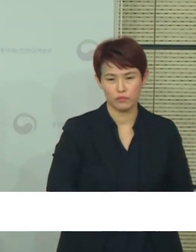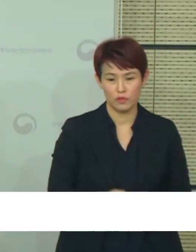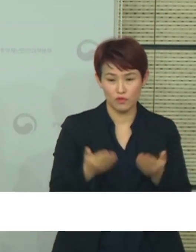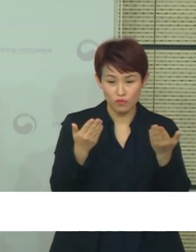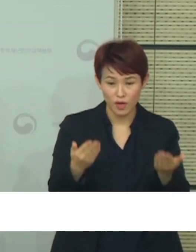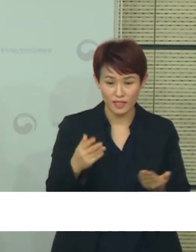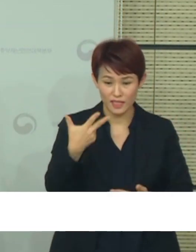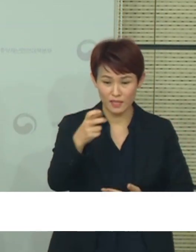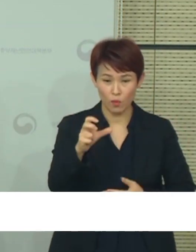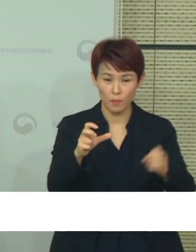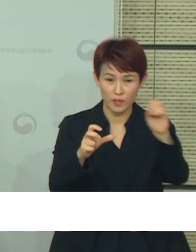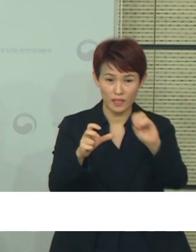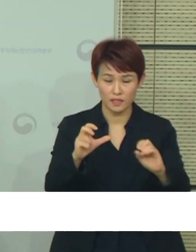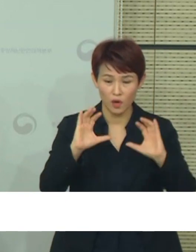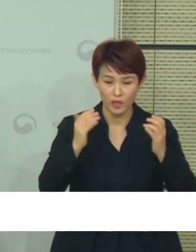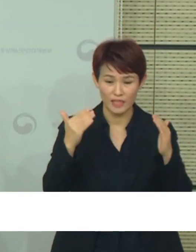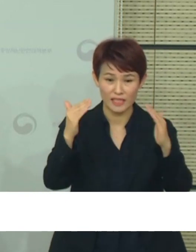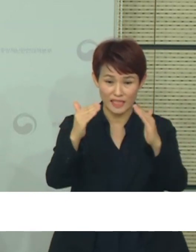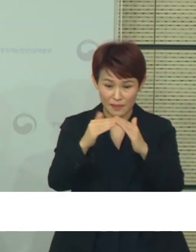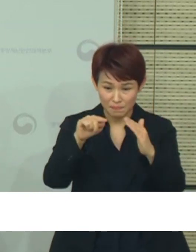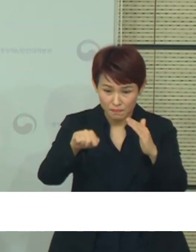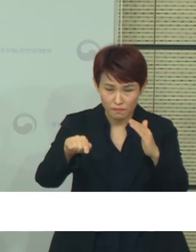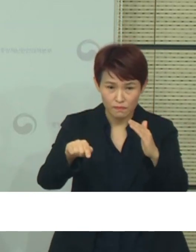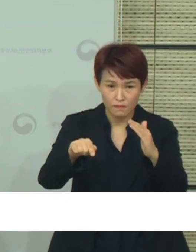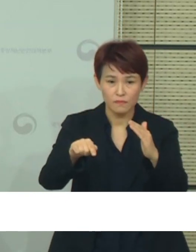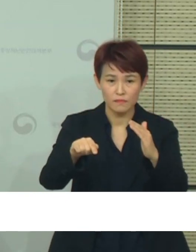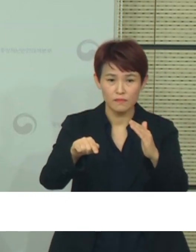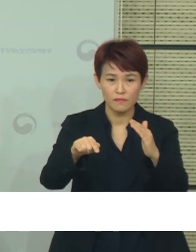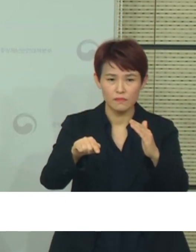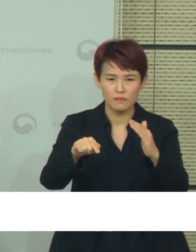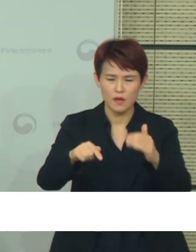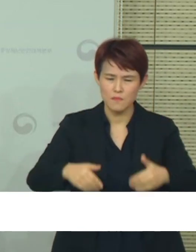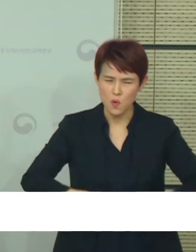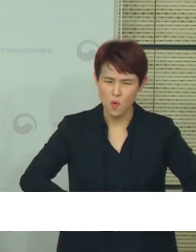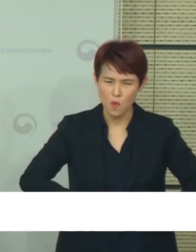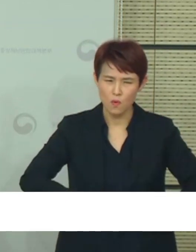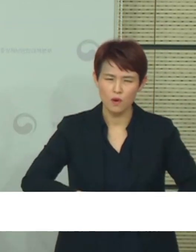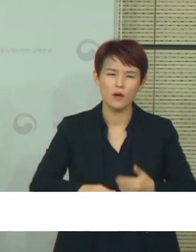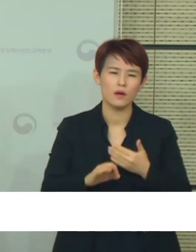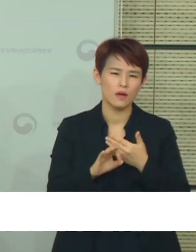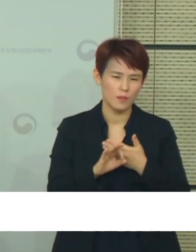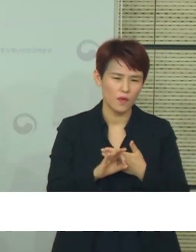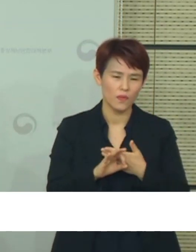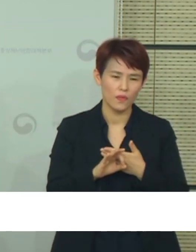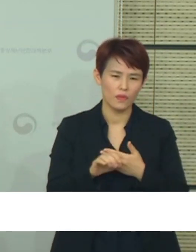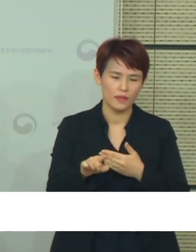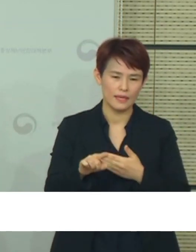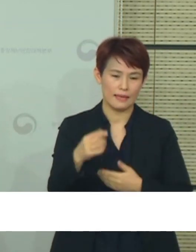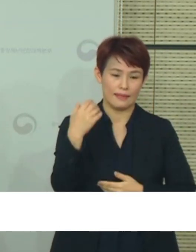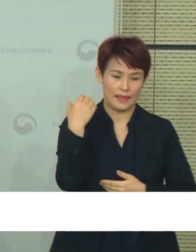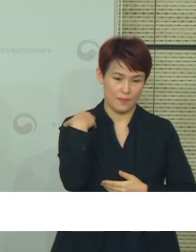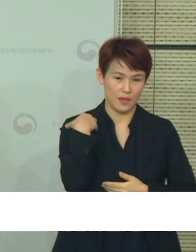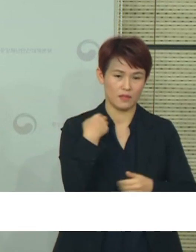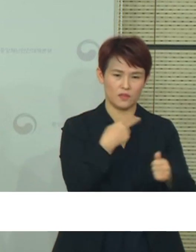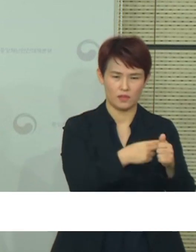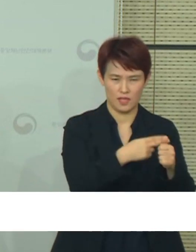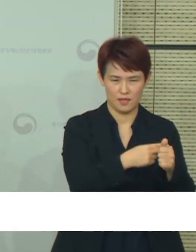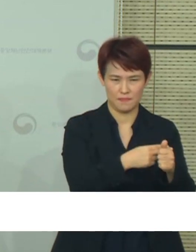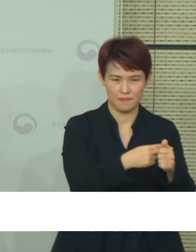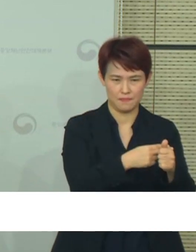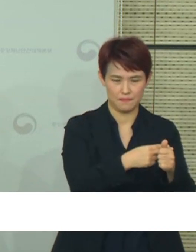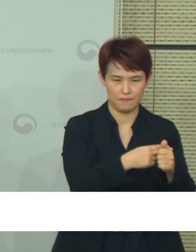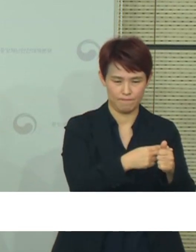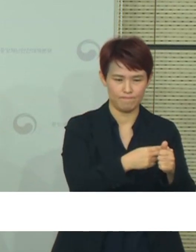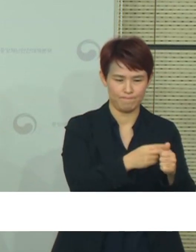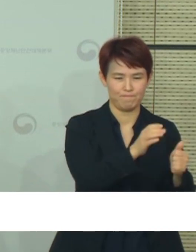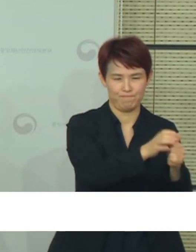하고 있는 지금 75%의 어린이집의 경우에도 필요한 경우에는 그 담당 교사를 당번